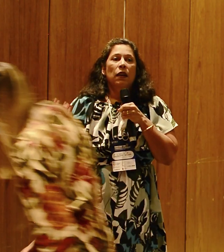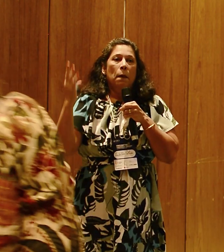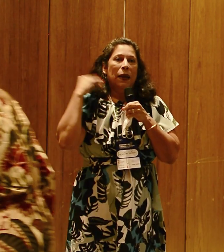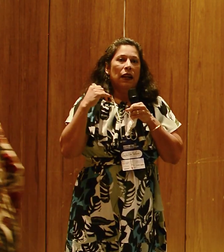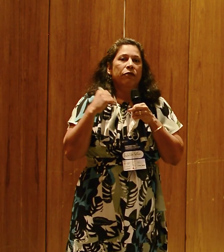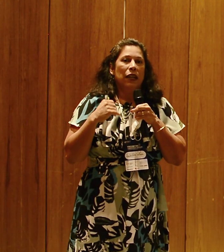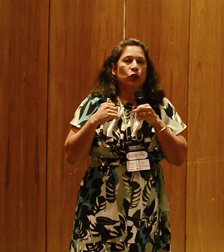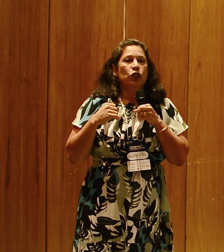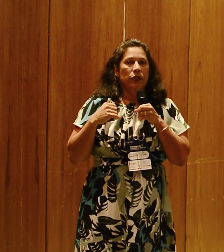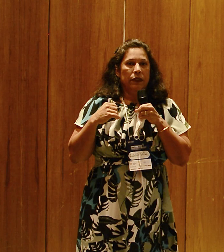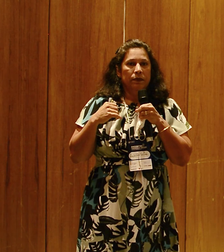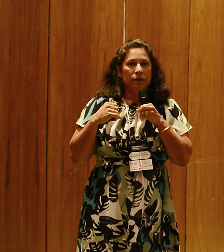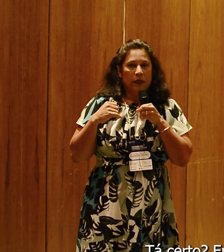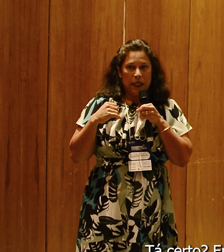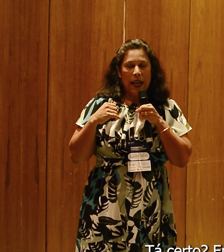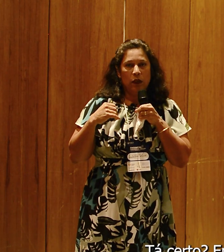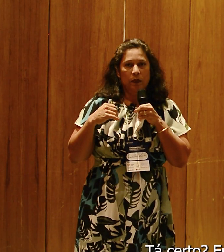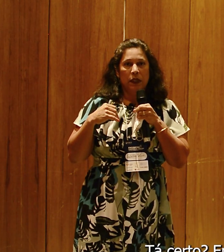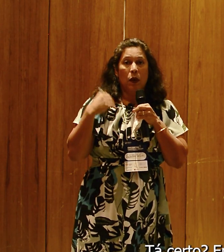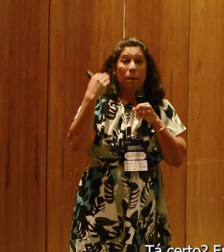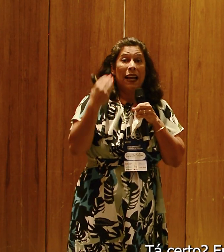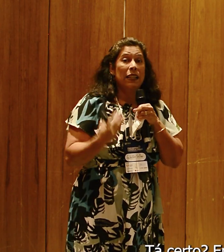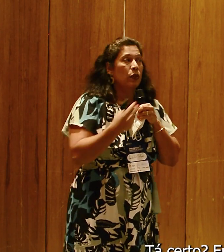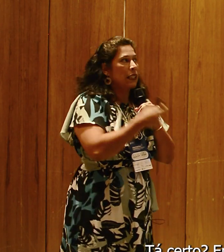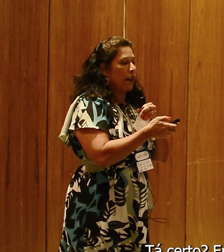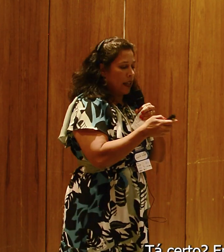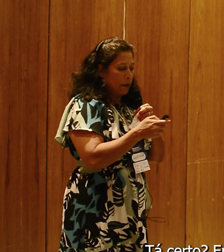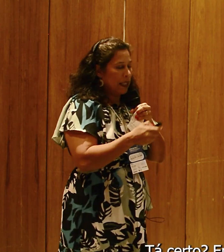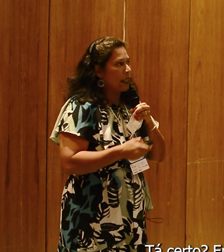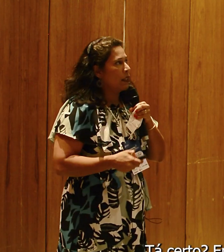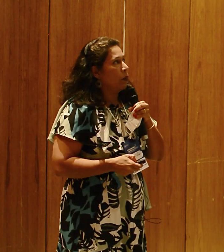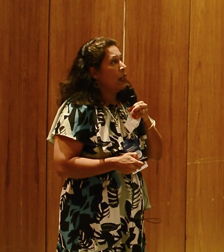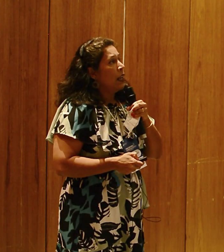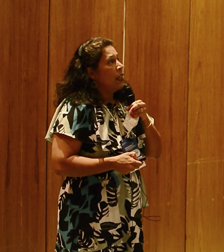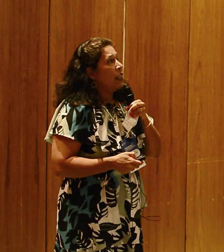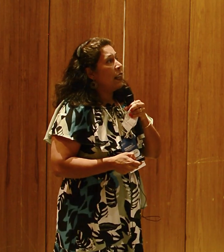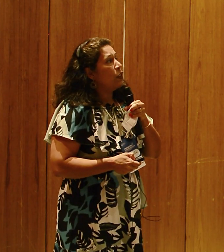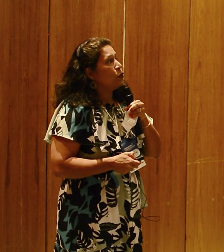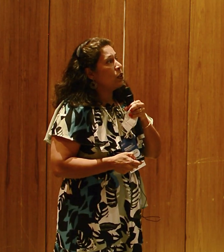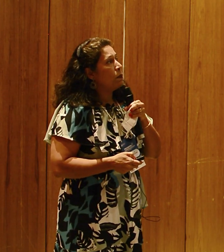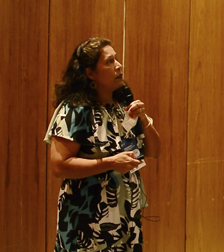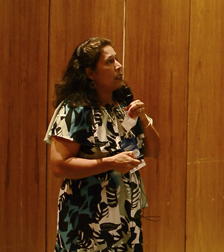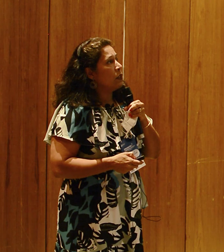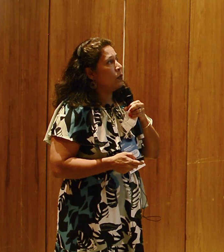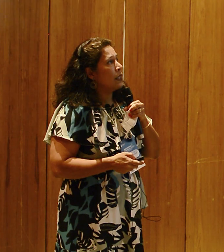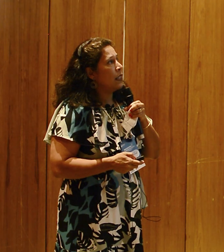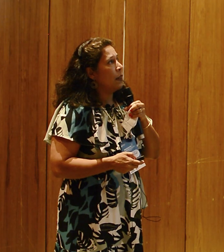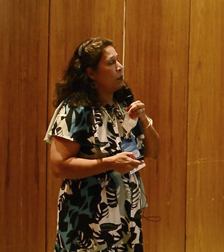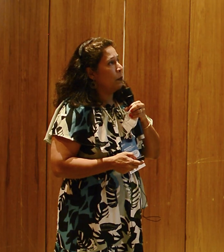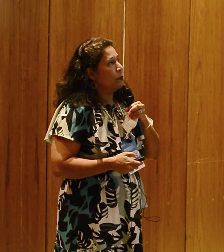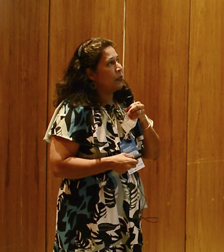tranquila pela via auditiva, tá certo? Então, é para isso que serve a reabilitação. E aí eu trouxe para vocês